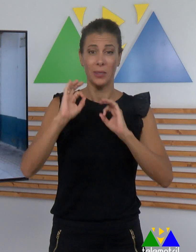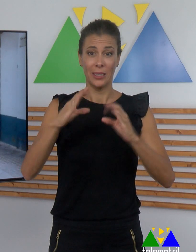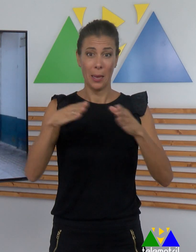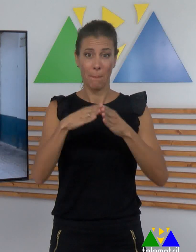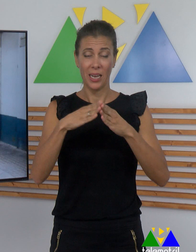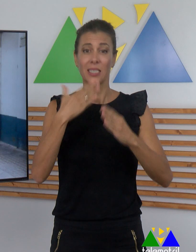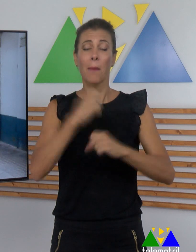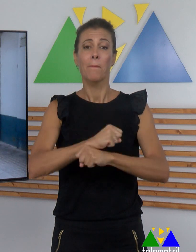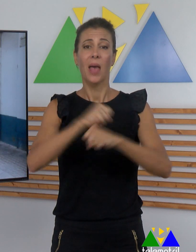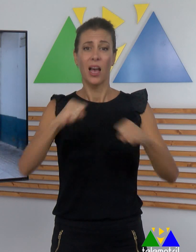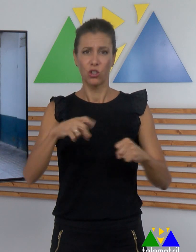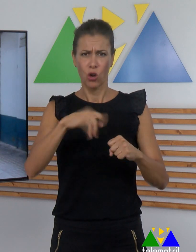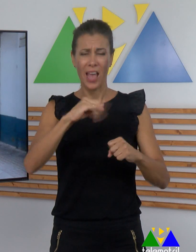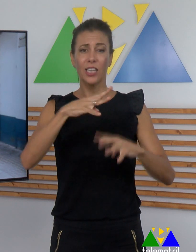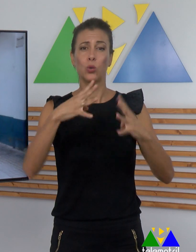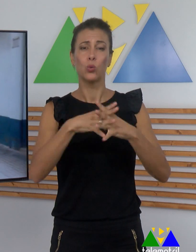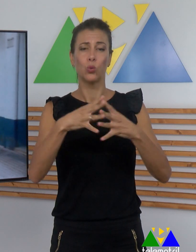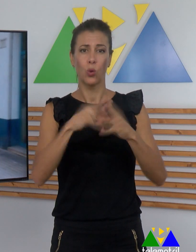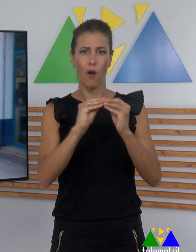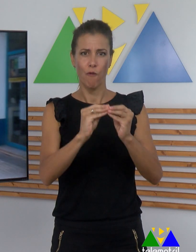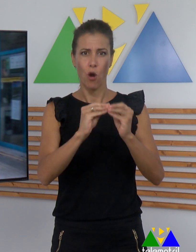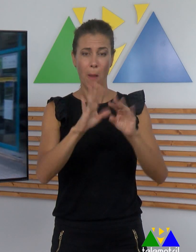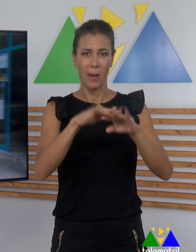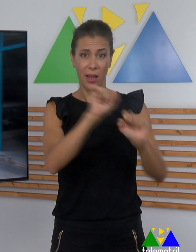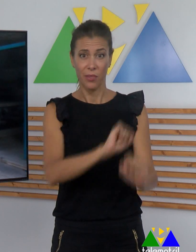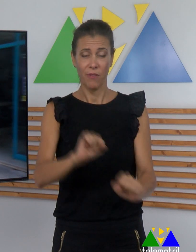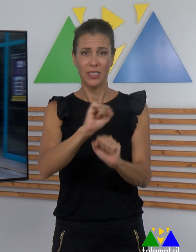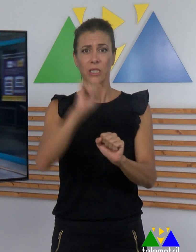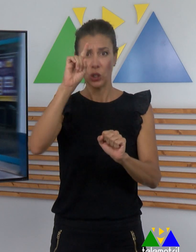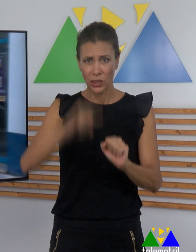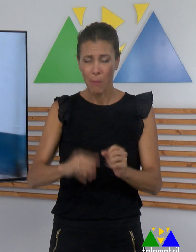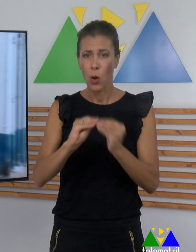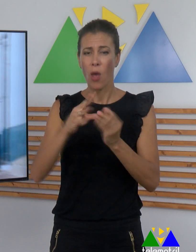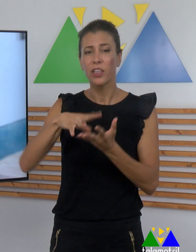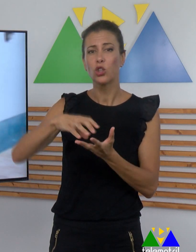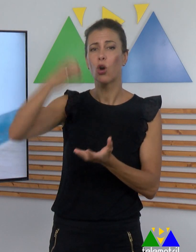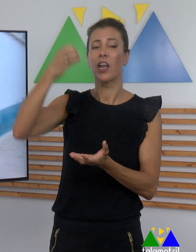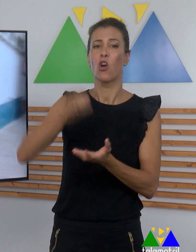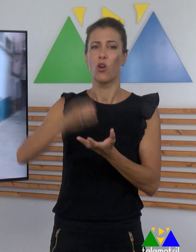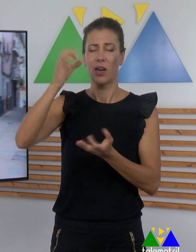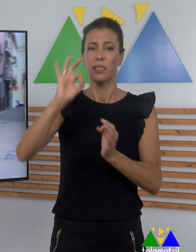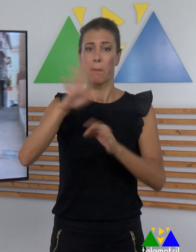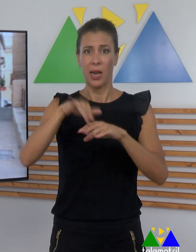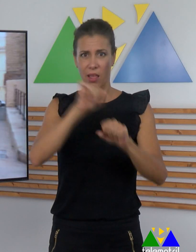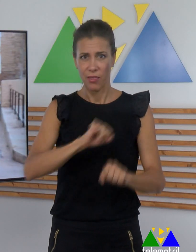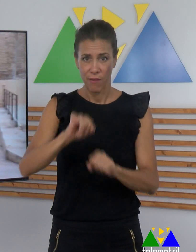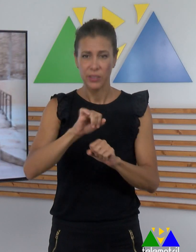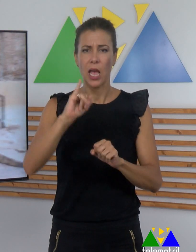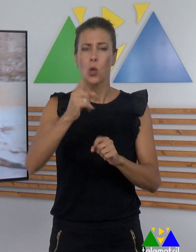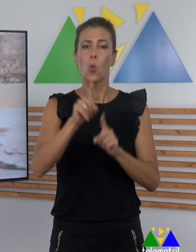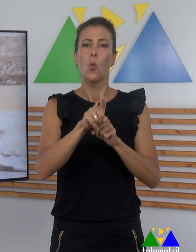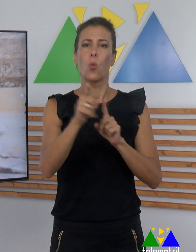tenía estructura defensiva, aquí se hizo un torreón de defensa, igual que la Torre de la Vela, y tenía un